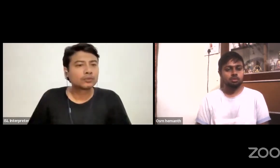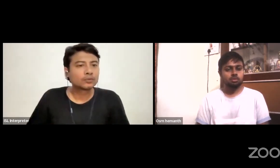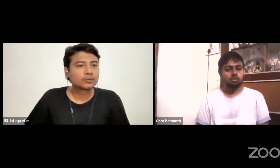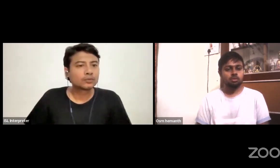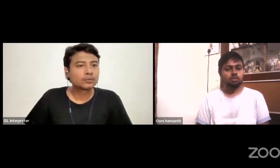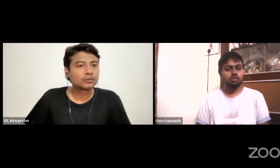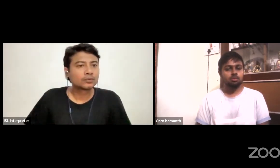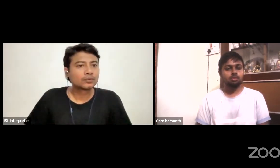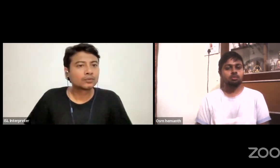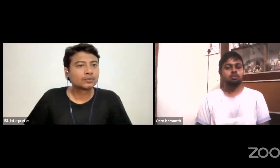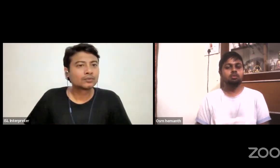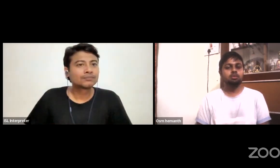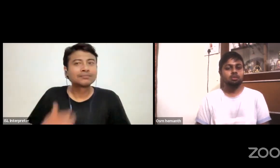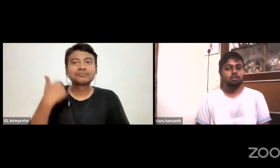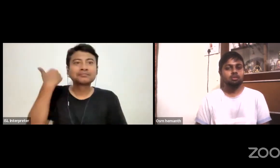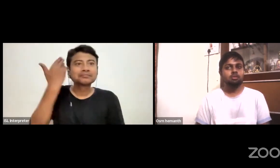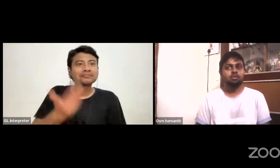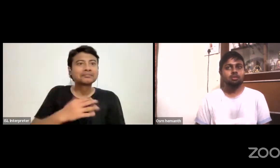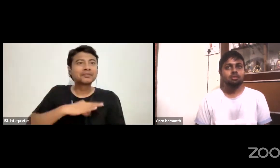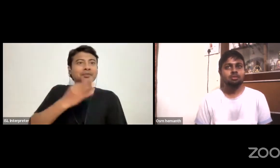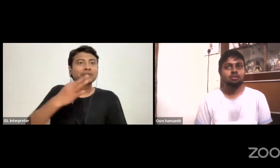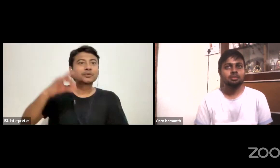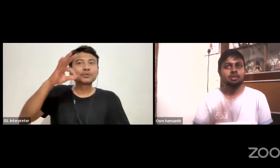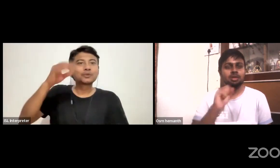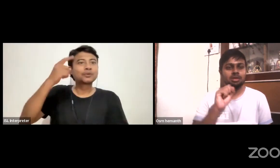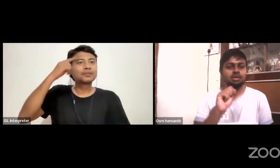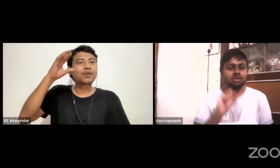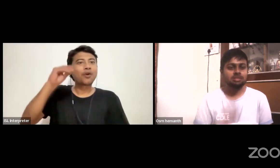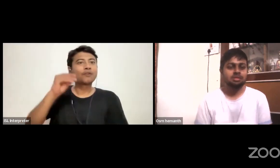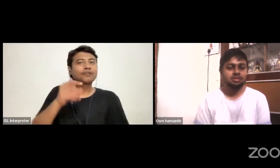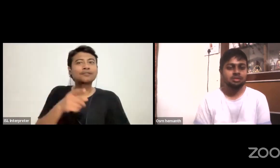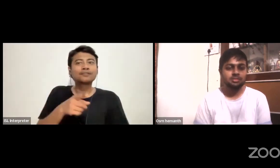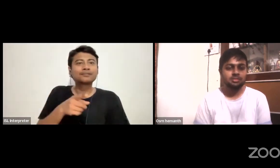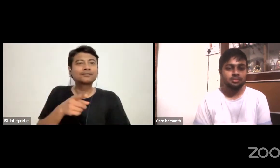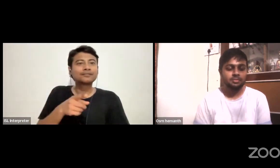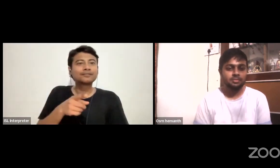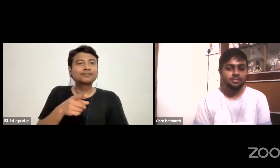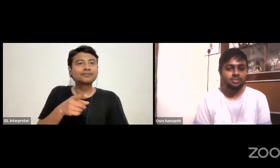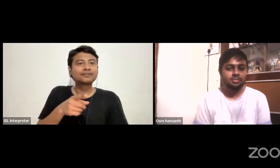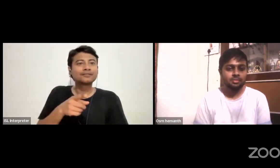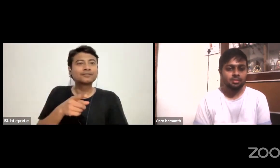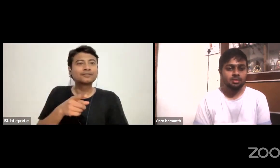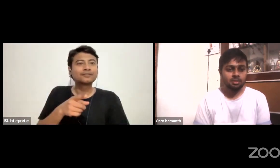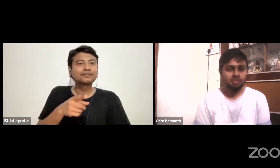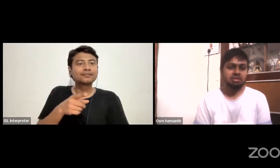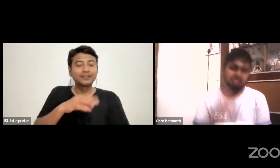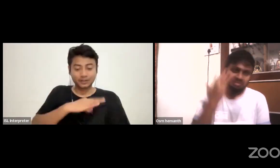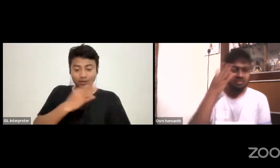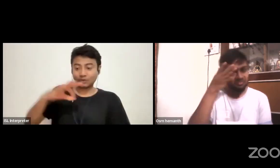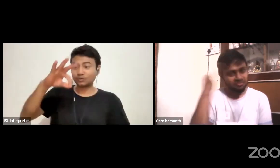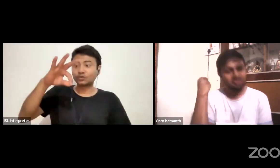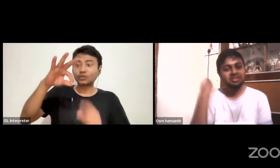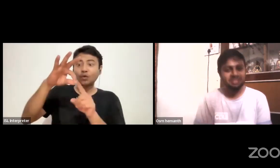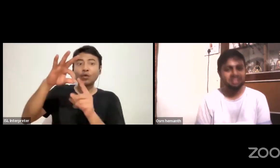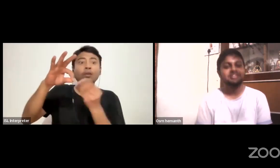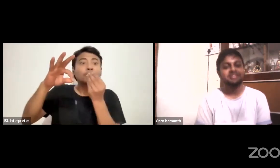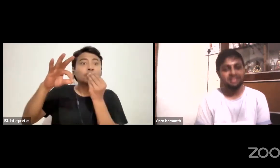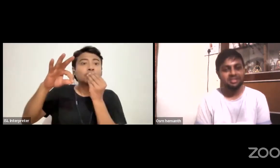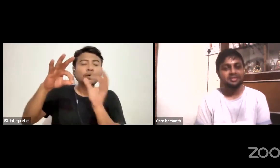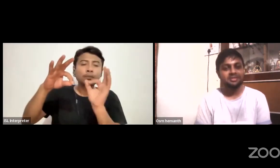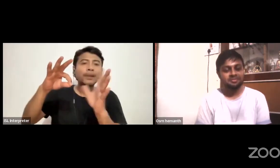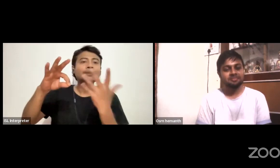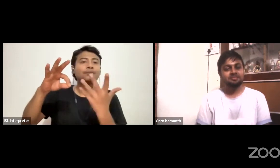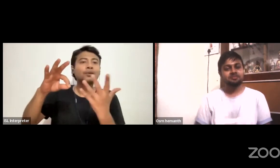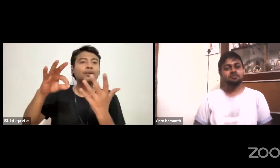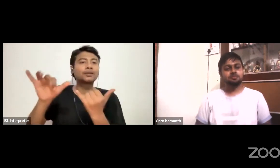आपको पता ही नहीं कि था कि जो है मेरा खाना क्या है, मेरा खाना क्या है, मेरा खाना है भगवान श्री हरि का नाम,